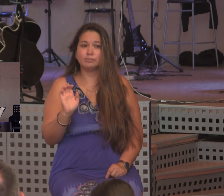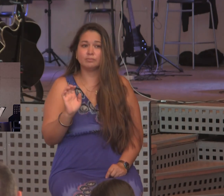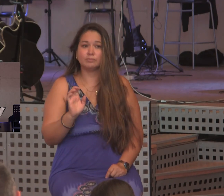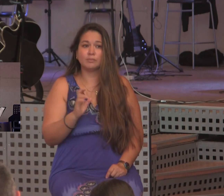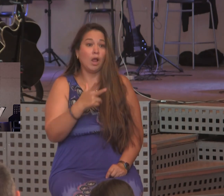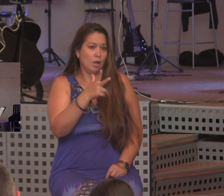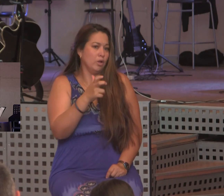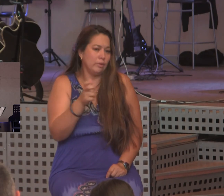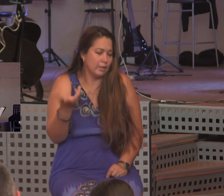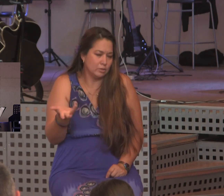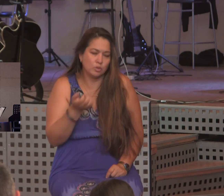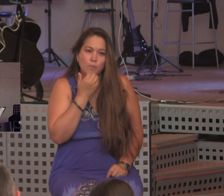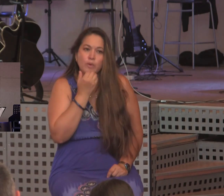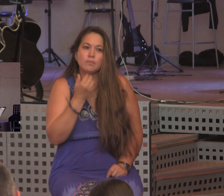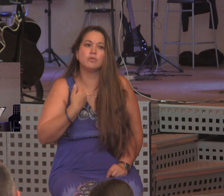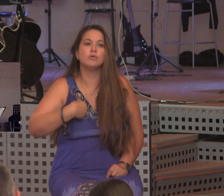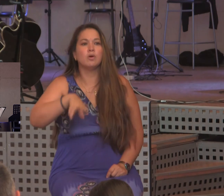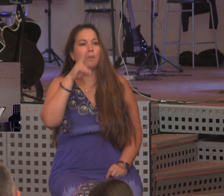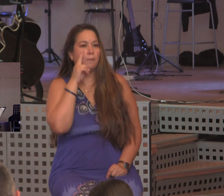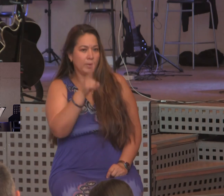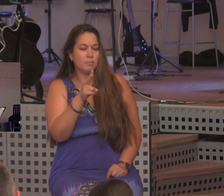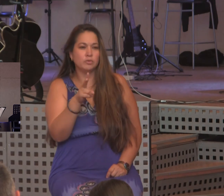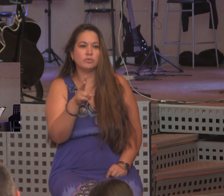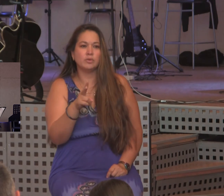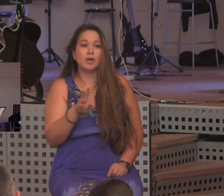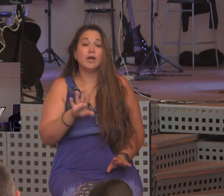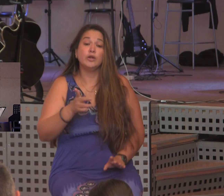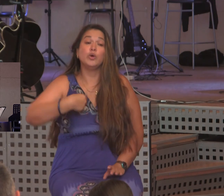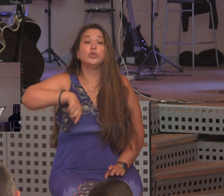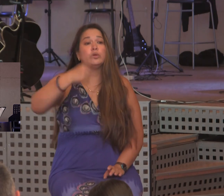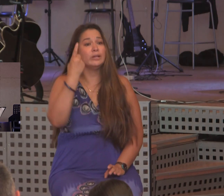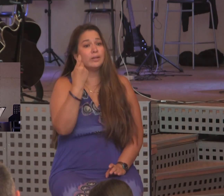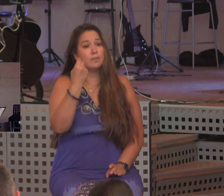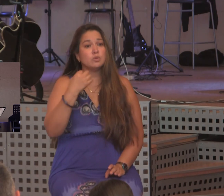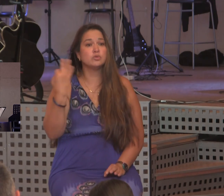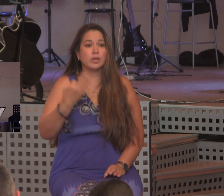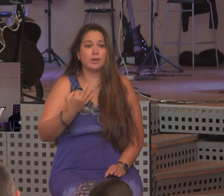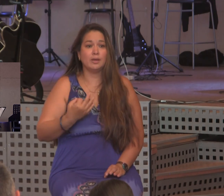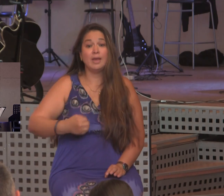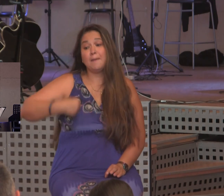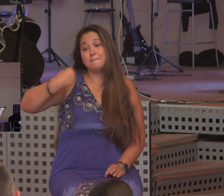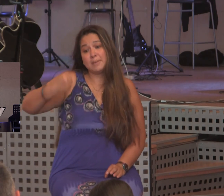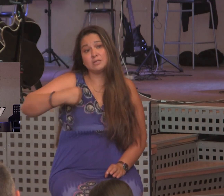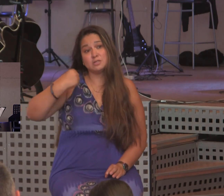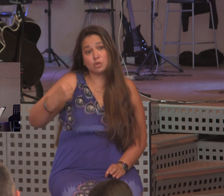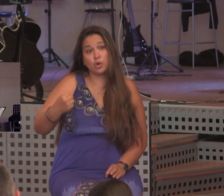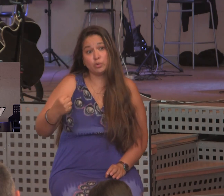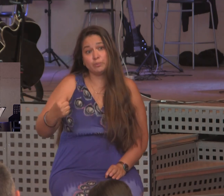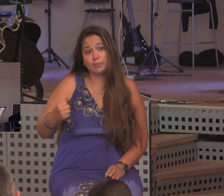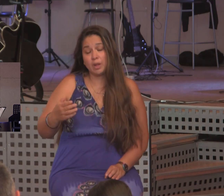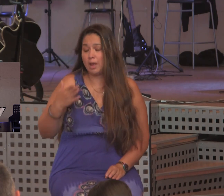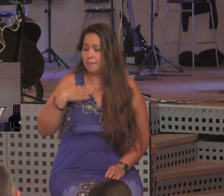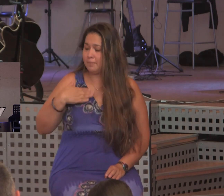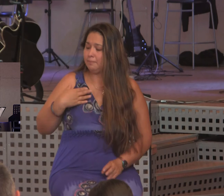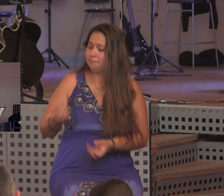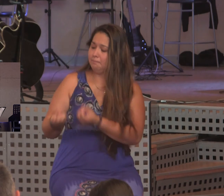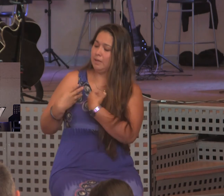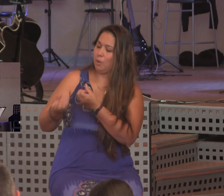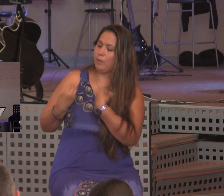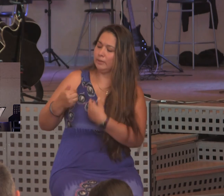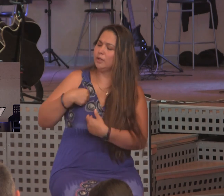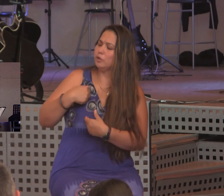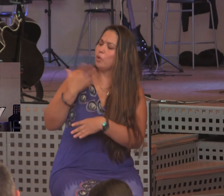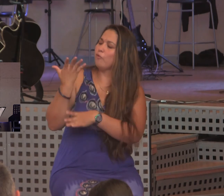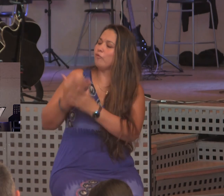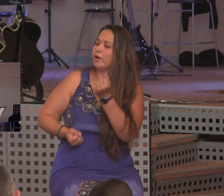a necesitar que nuestro pastor nos hable de los ángulos muertos que estamos teniendo y que no